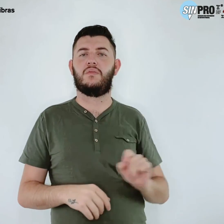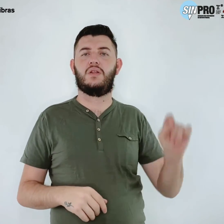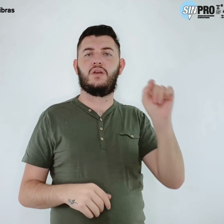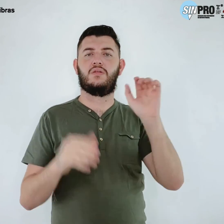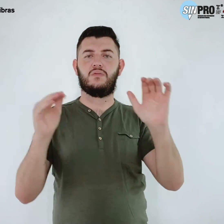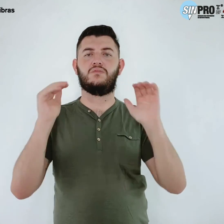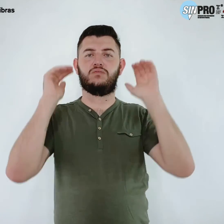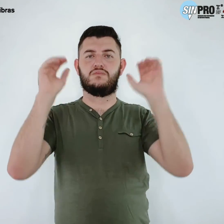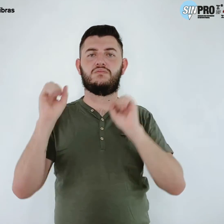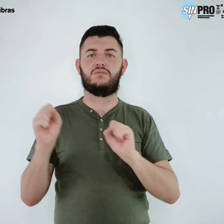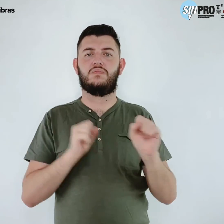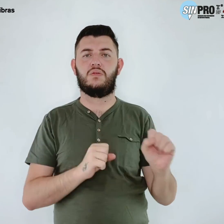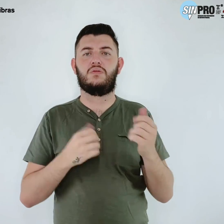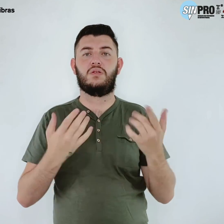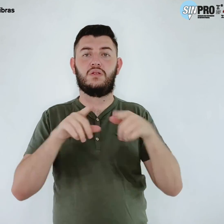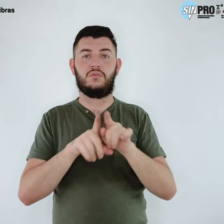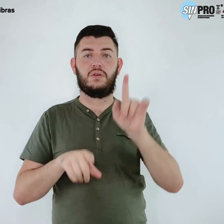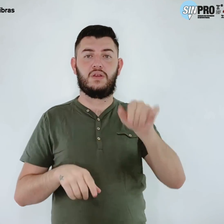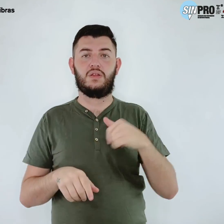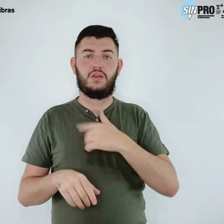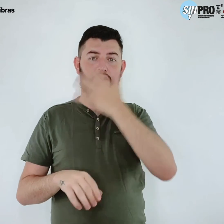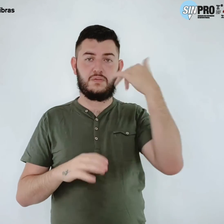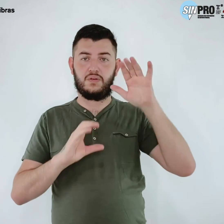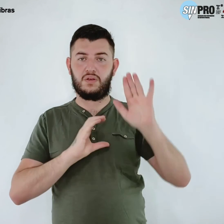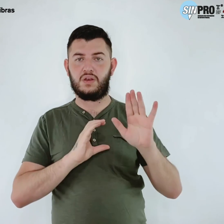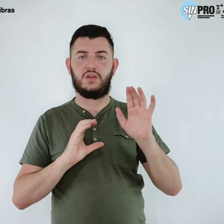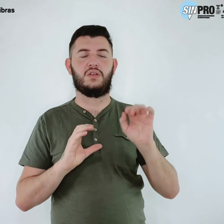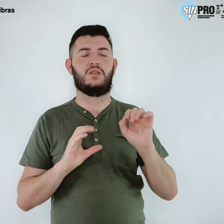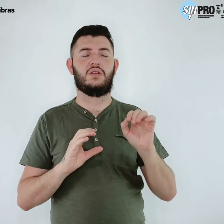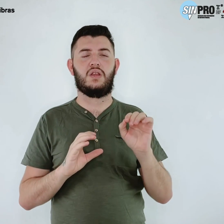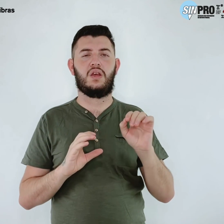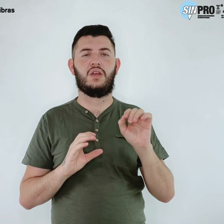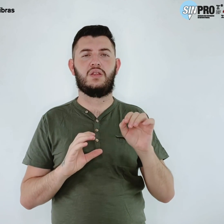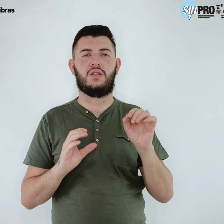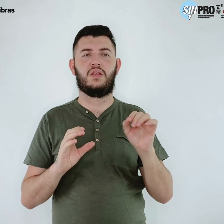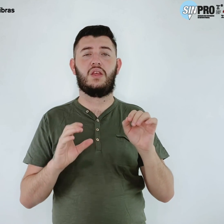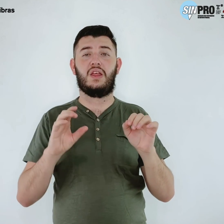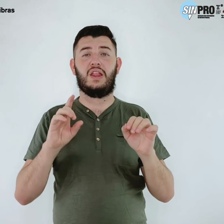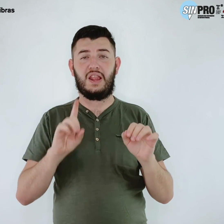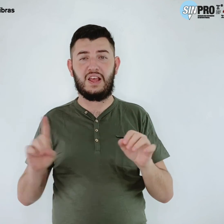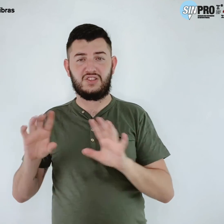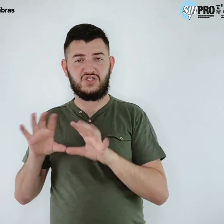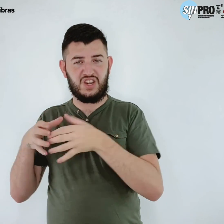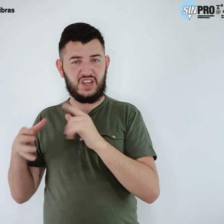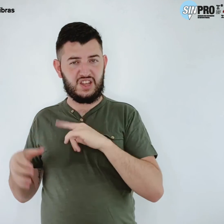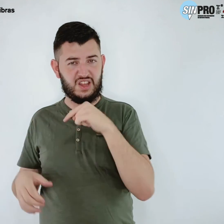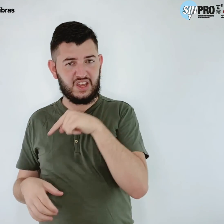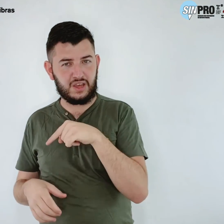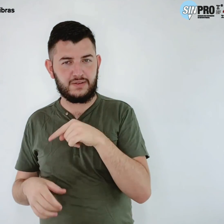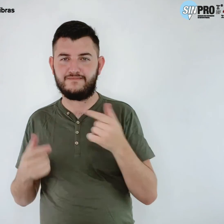da nação brasileira soberana. Esse tipo de candidato não existe na ultradireita.